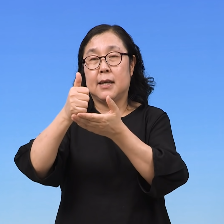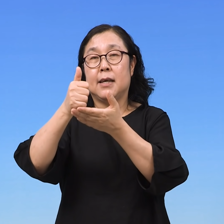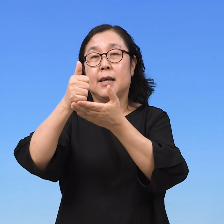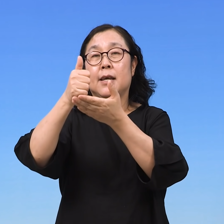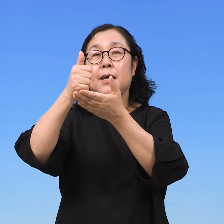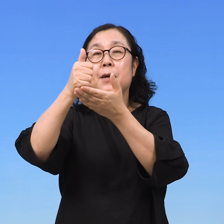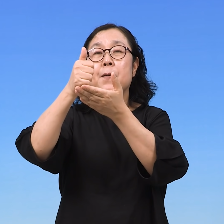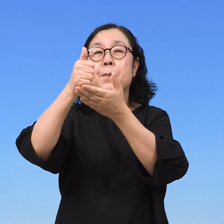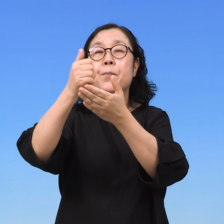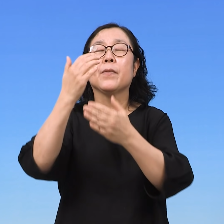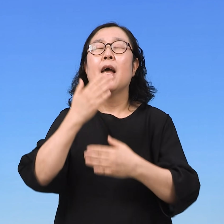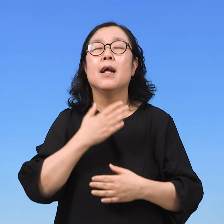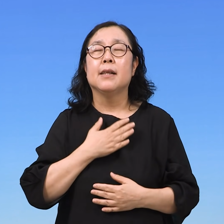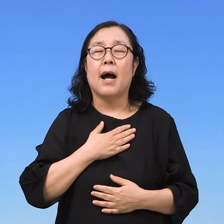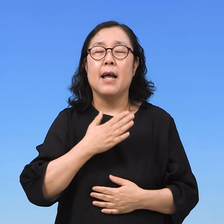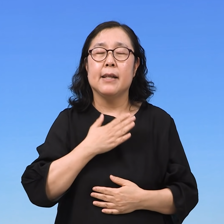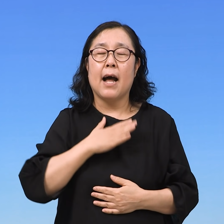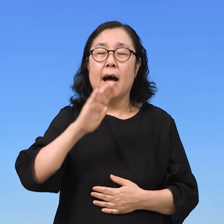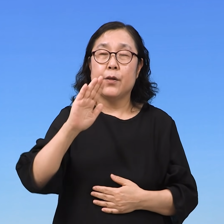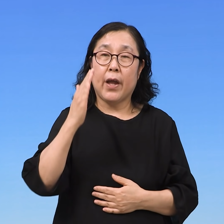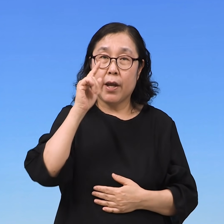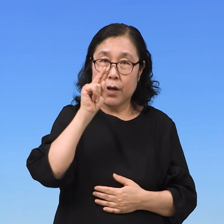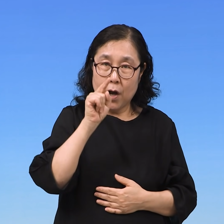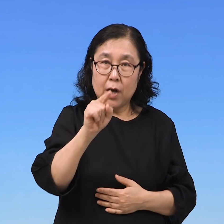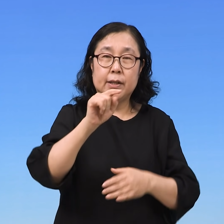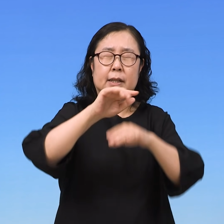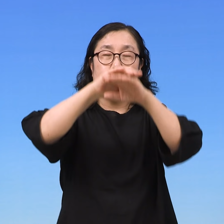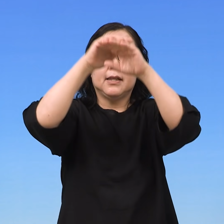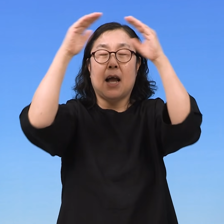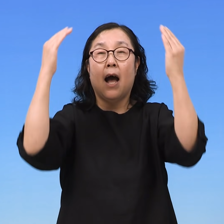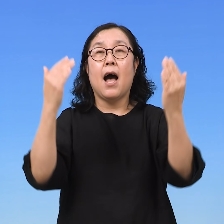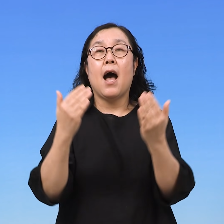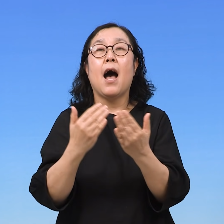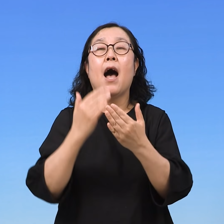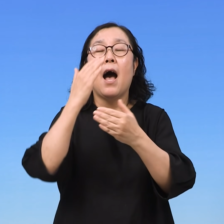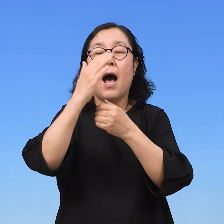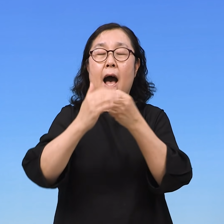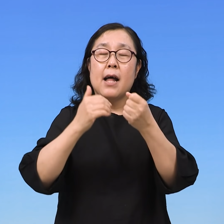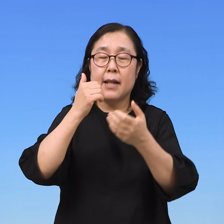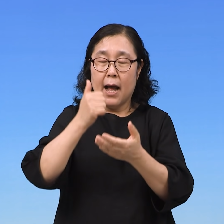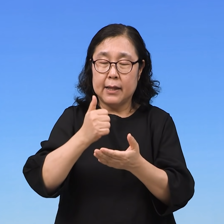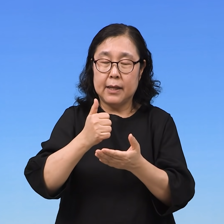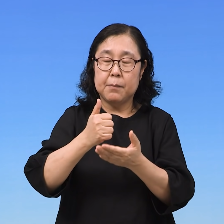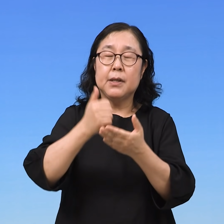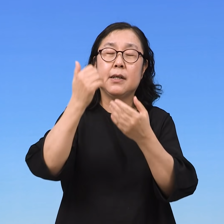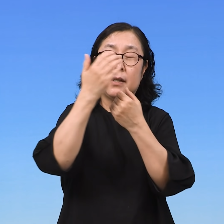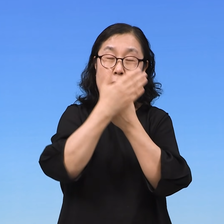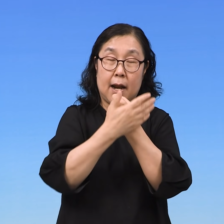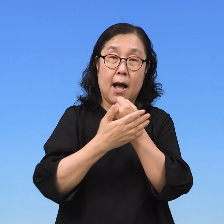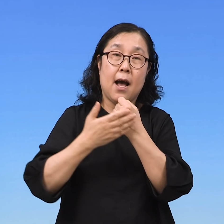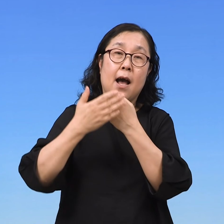여러분, 내 인생의 마지막 한마디, 나의 나 된 것은 다 하나님 은혜라.